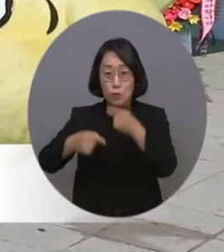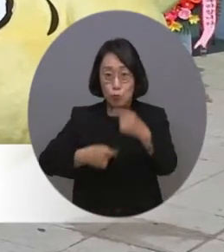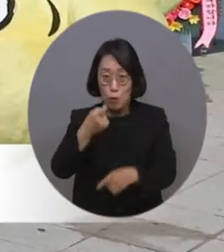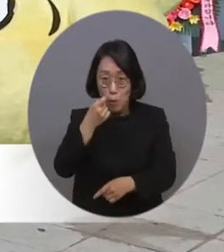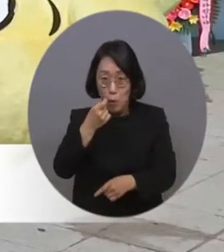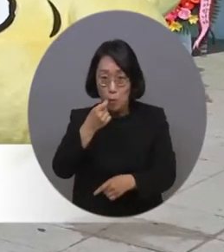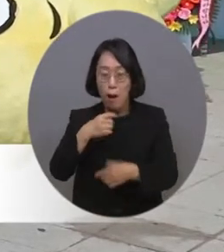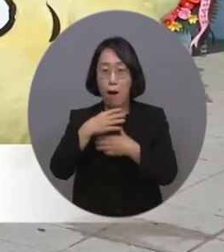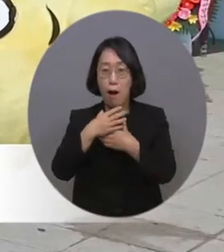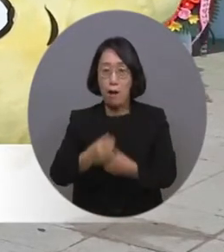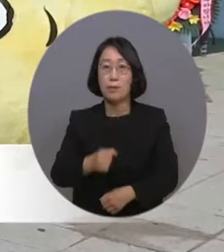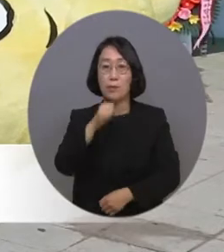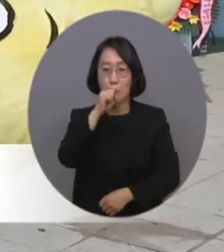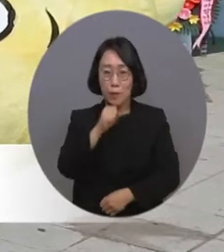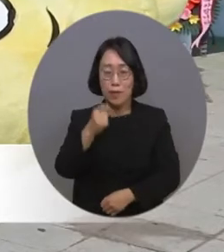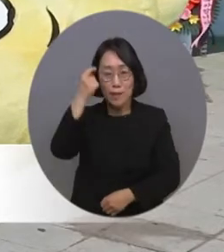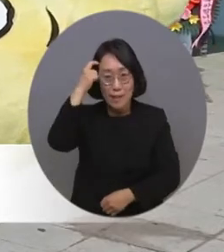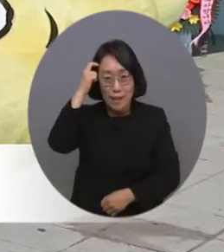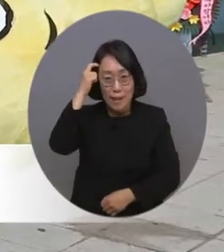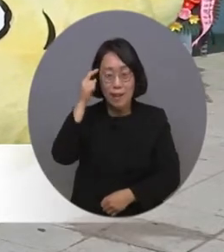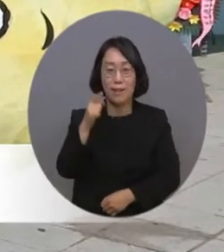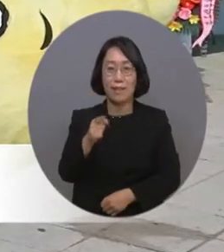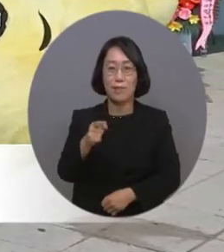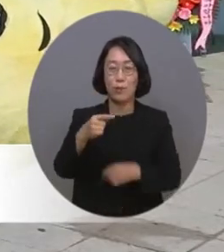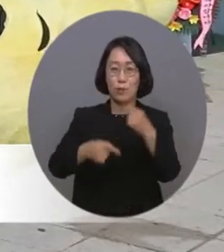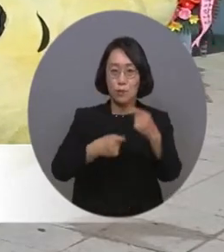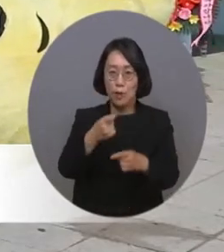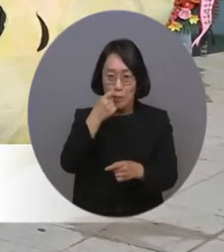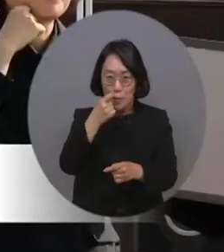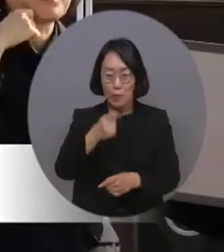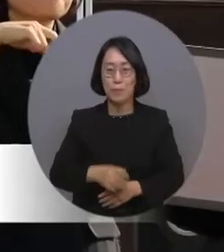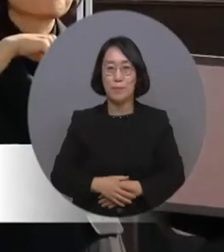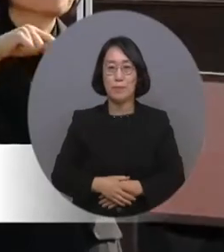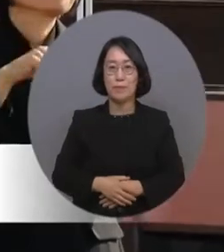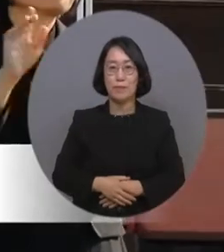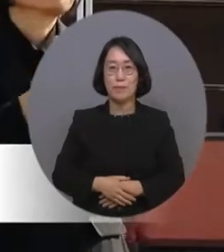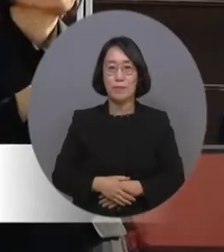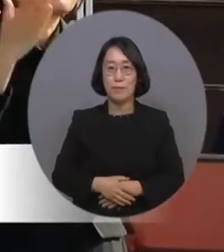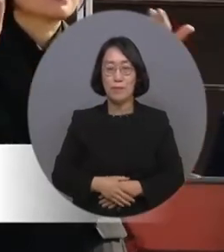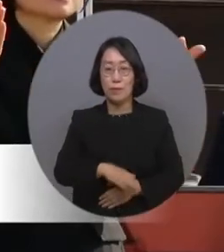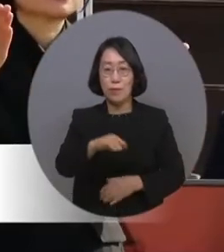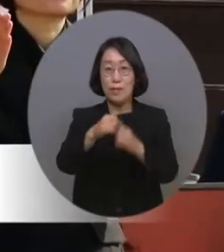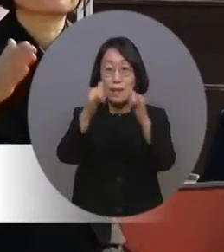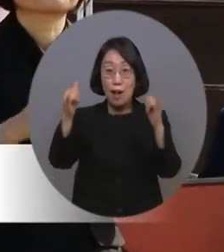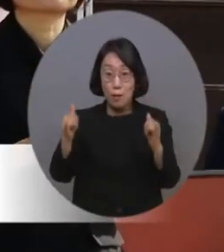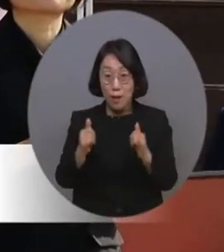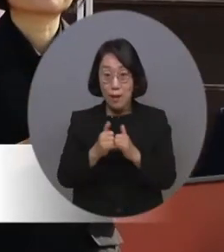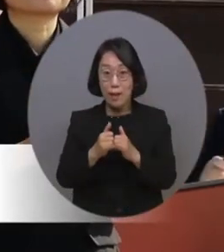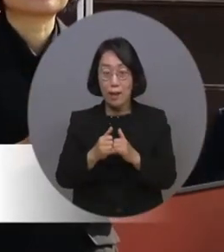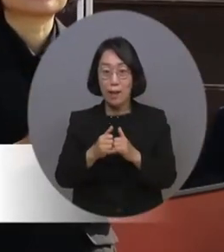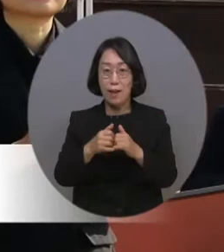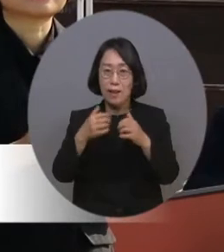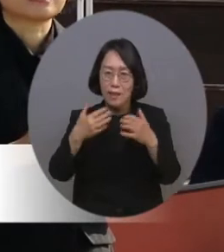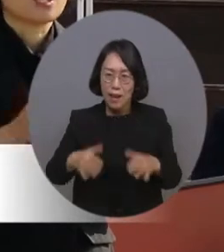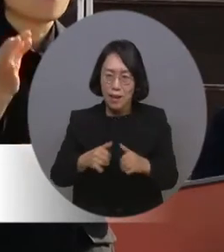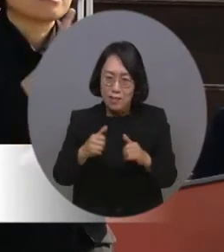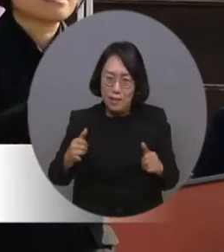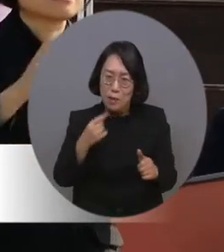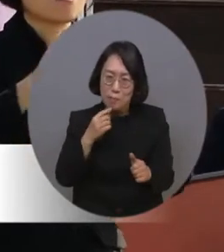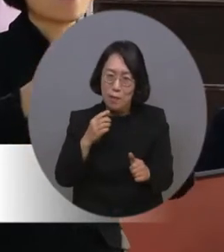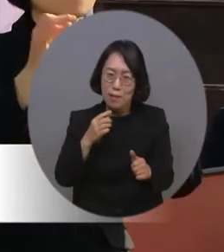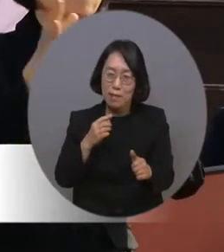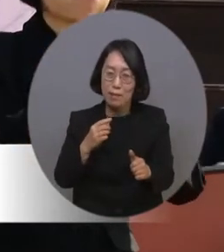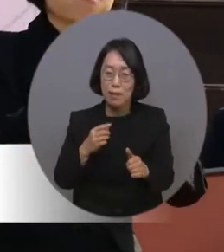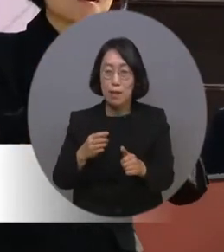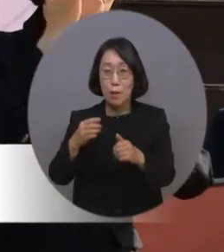배워놓으면 좋을 것 같아서 수어를 접하게 되었습니다. 우리 사회가 약육 강식의 그런 사회가